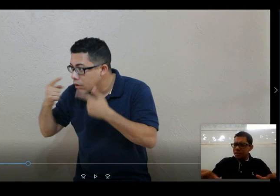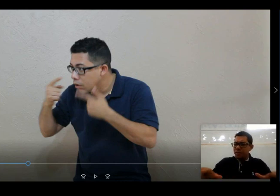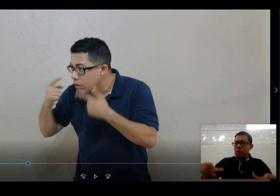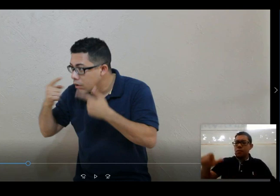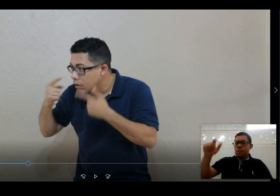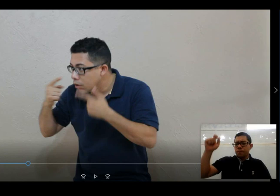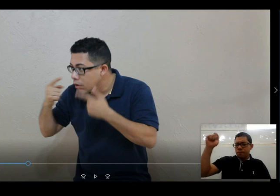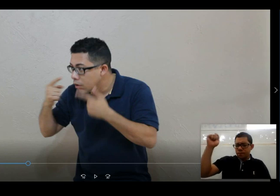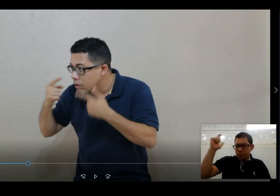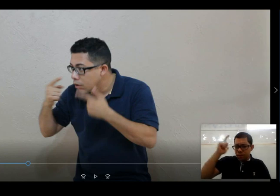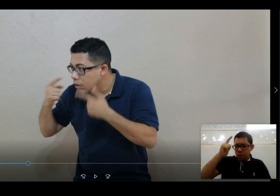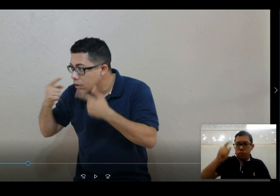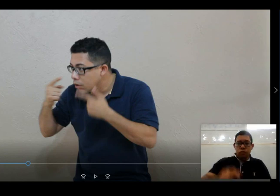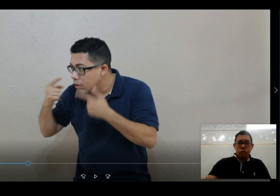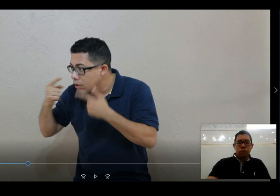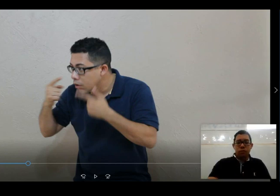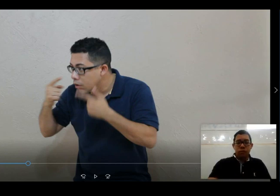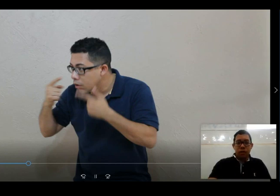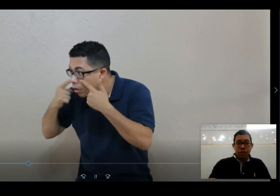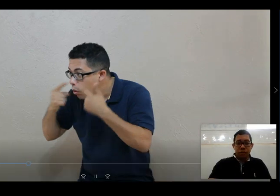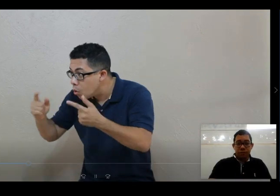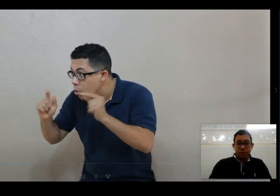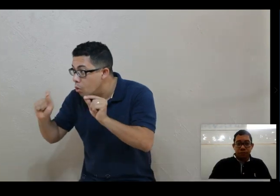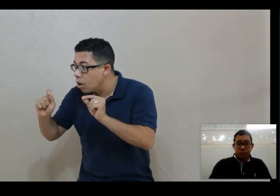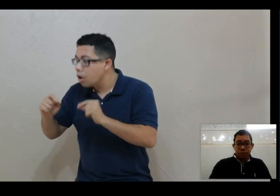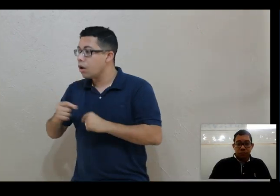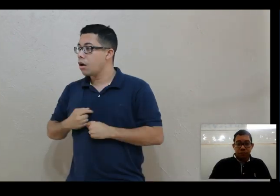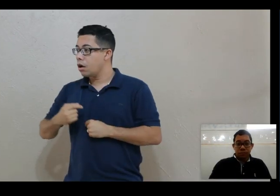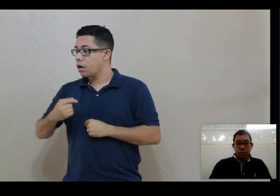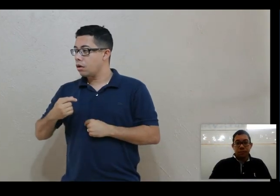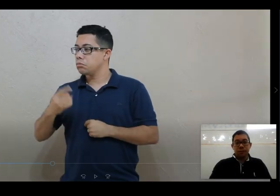totalmente vazio e com sol muito forte.